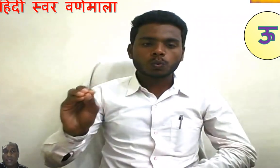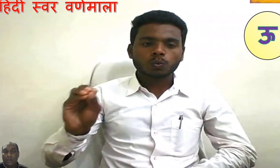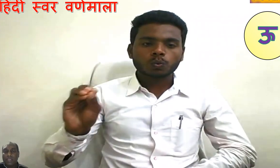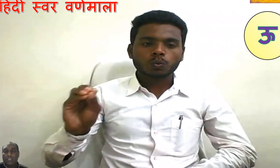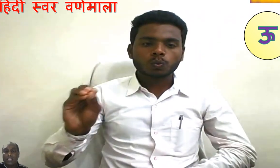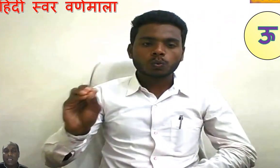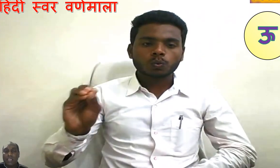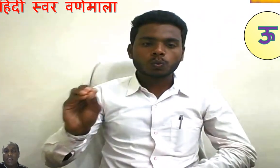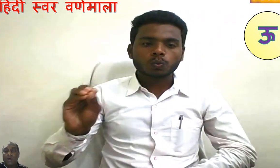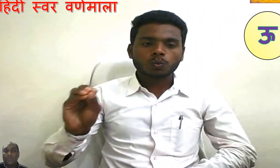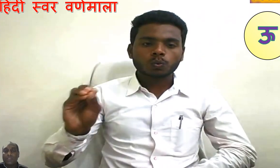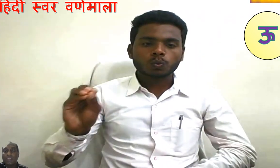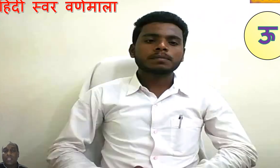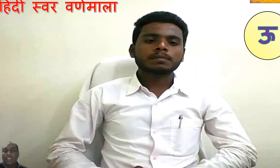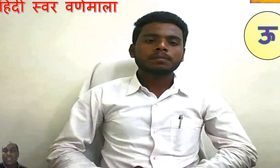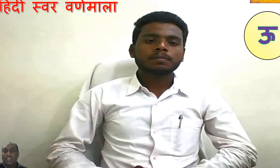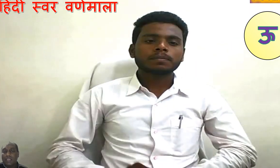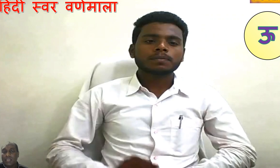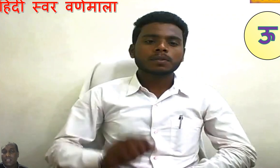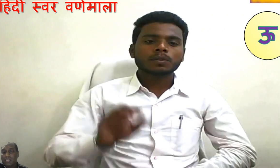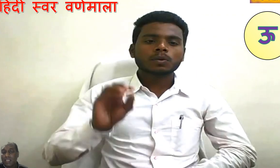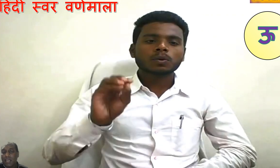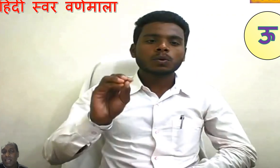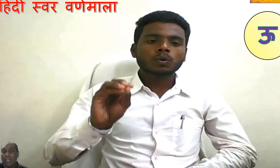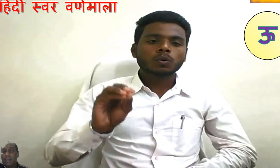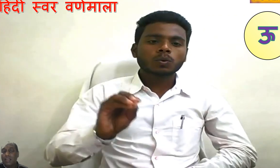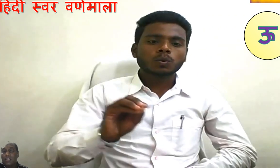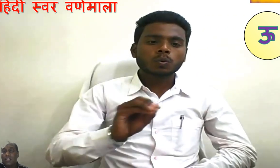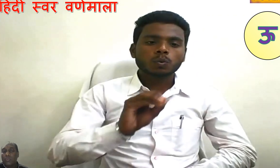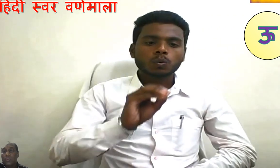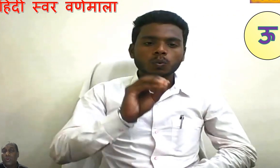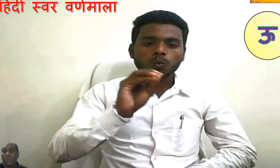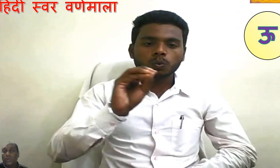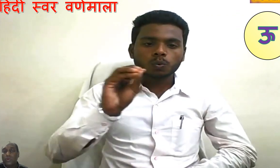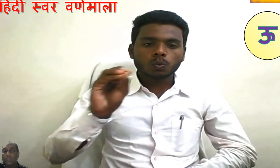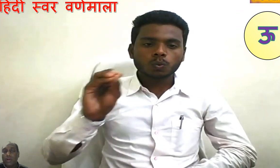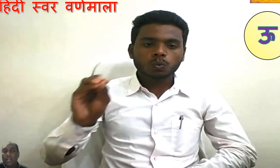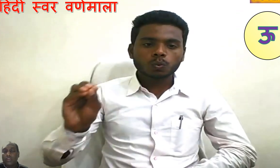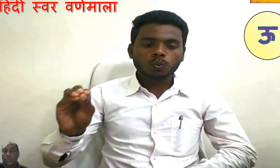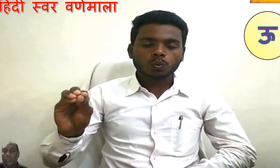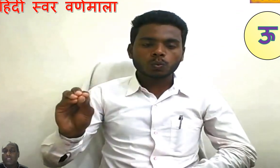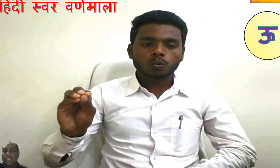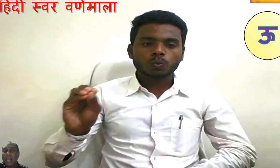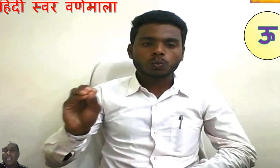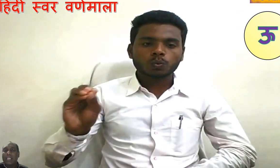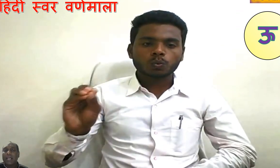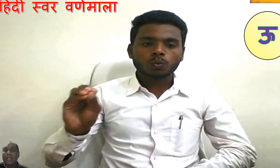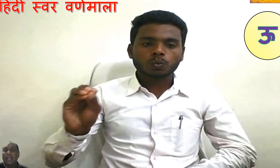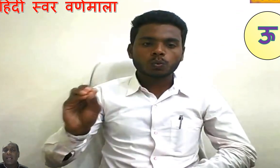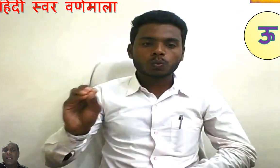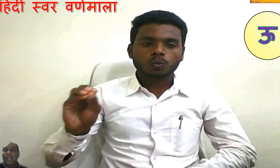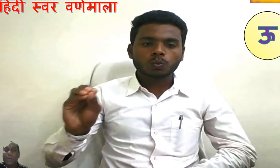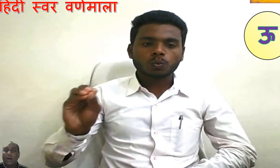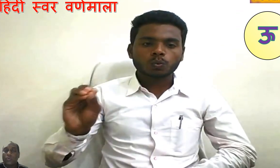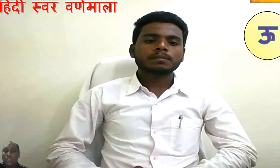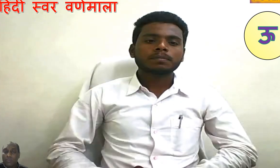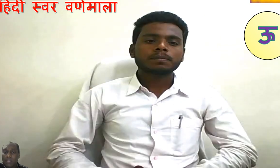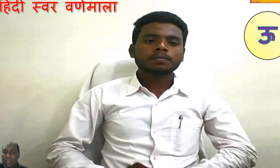यह आप देख सकते हैं, एक बार फिर से देखते हैं संकेत कैसा है, यह पूरी ओलियों को इस प्रकार से उपर से लाया जाएगा, बड़ा उ की मात्रा